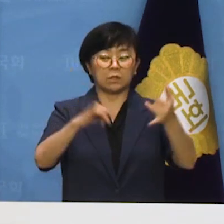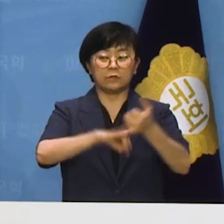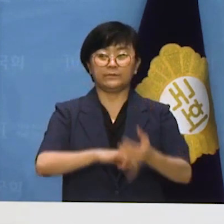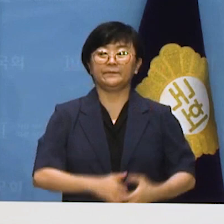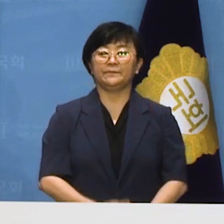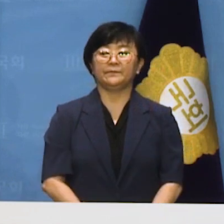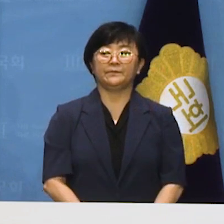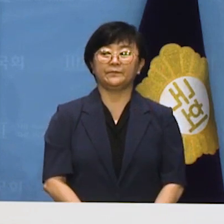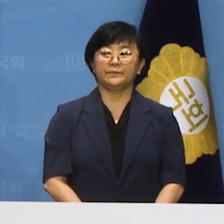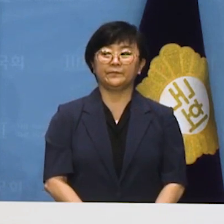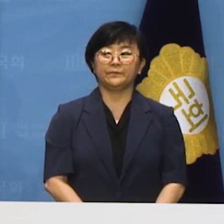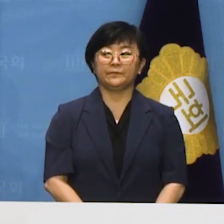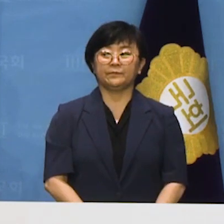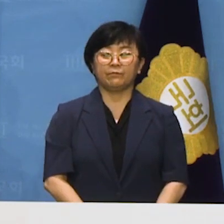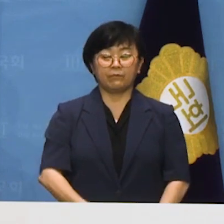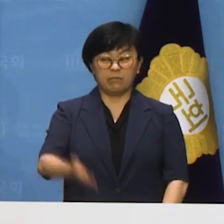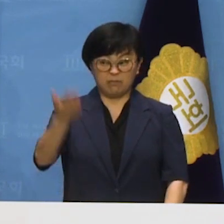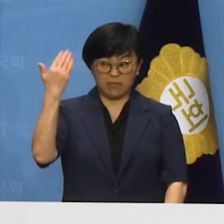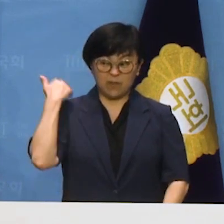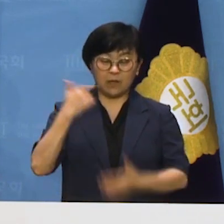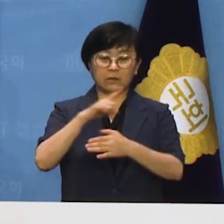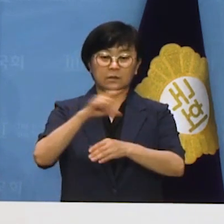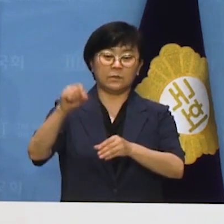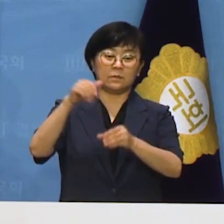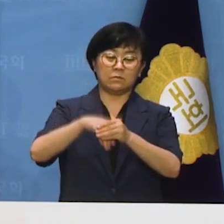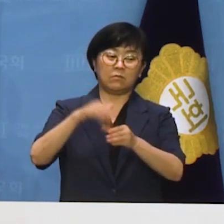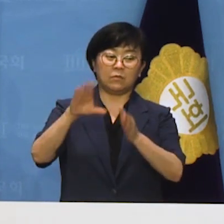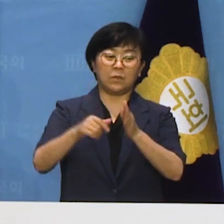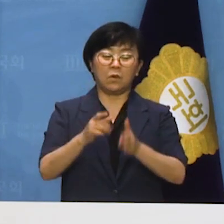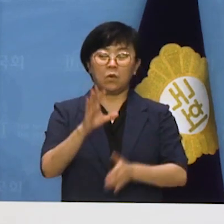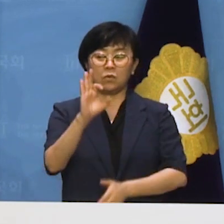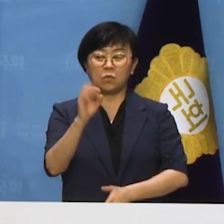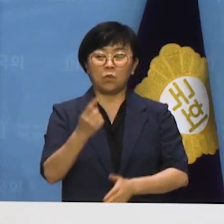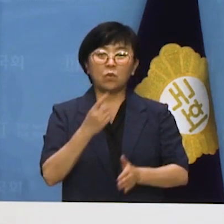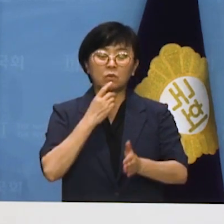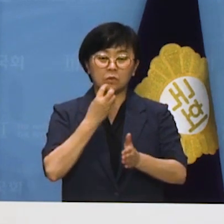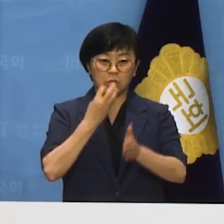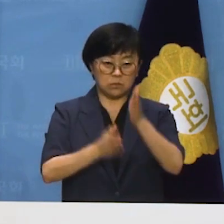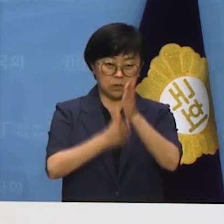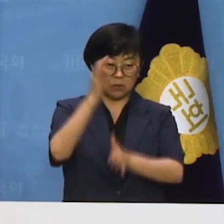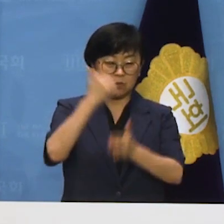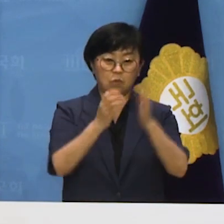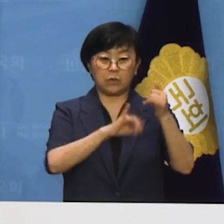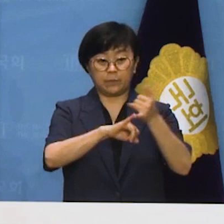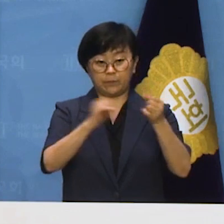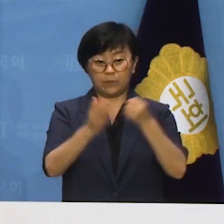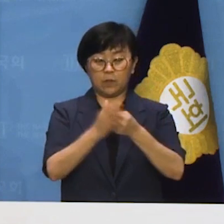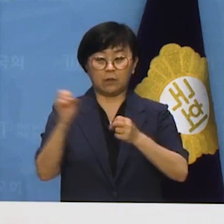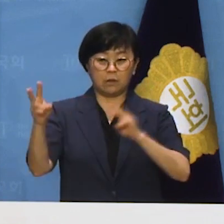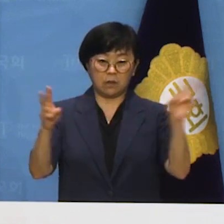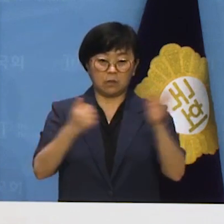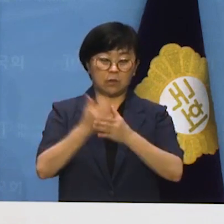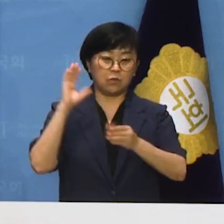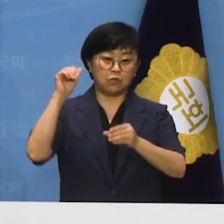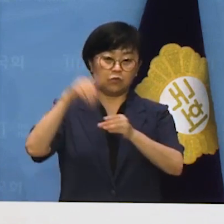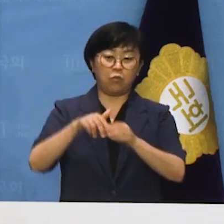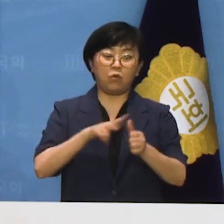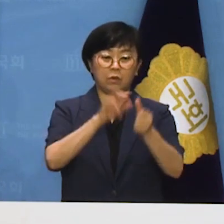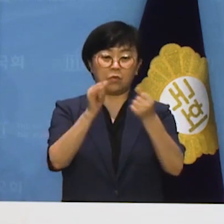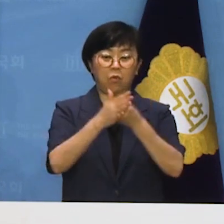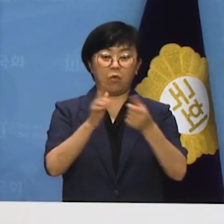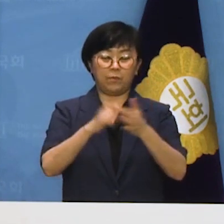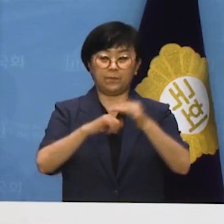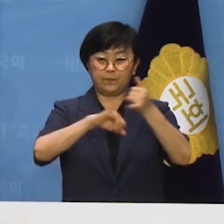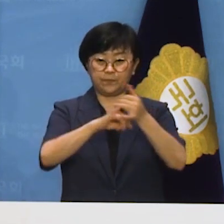약속을 했습니다 지난 지방선거에서는 오세훈 서울시장도 공약을 했습니다 여야 대선 후보와 서울시장까지